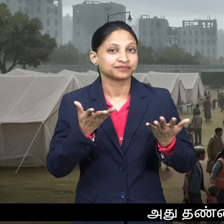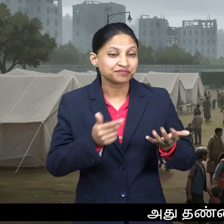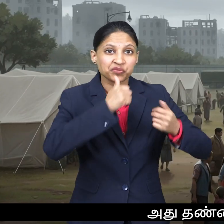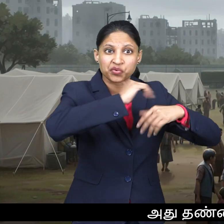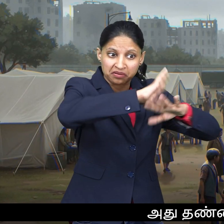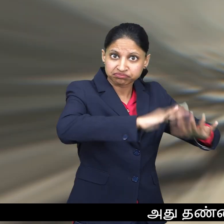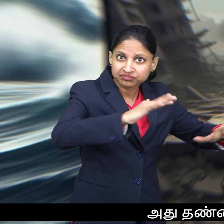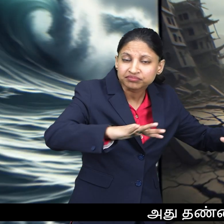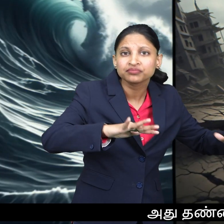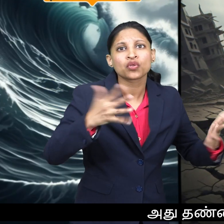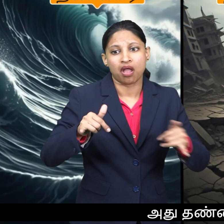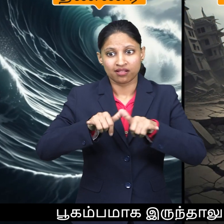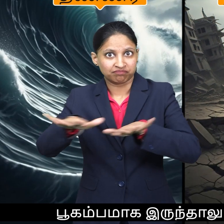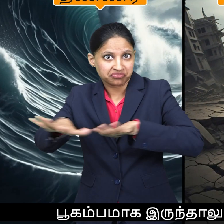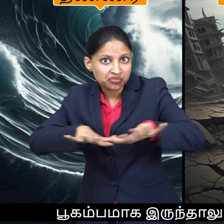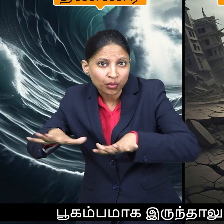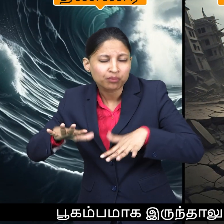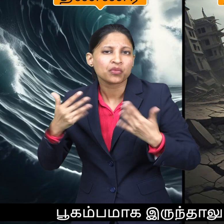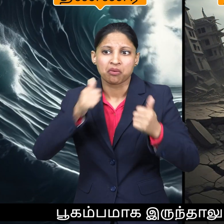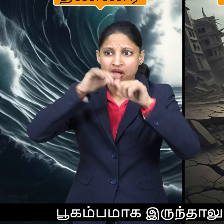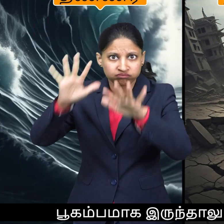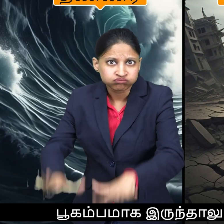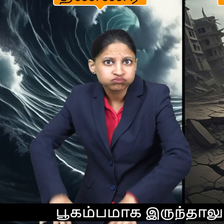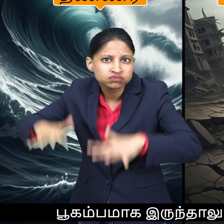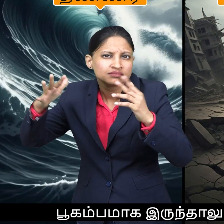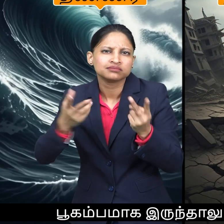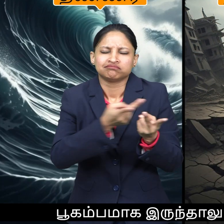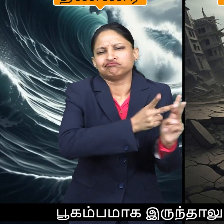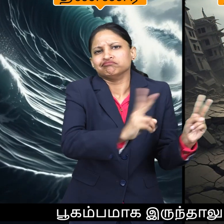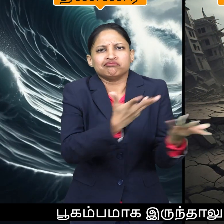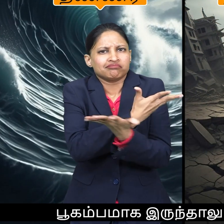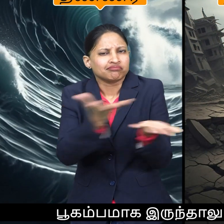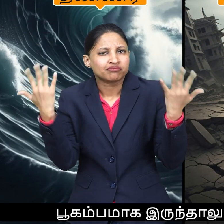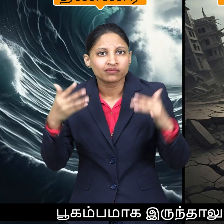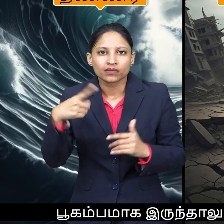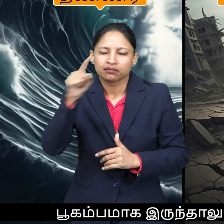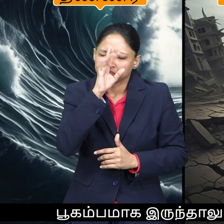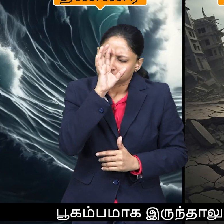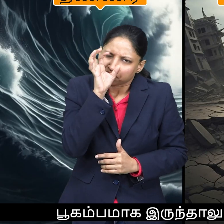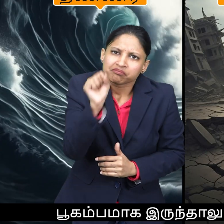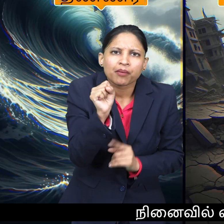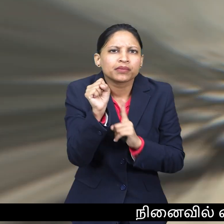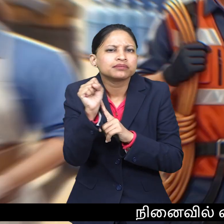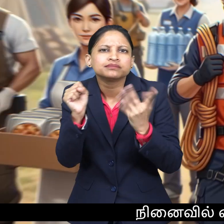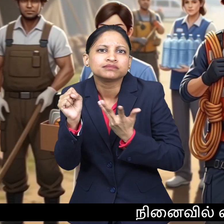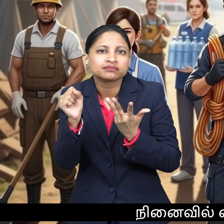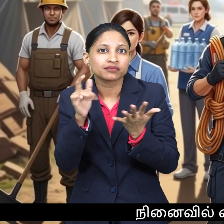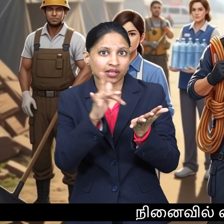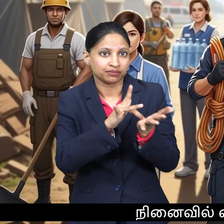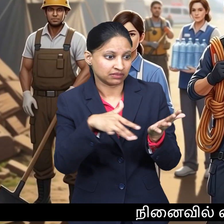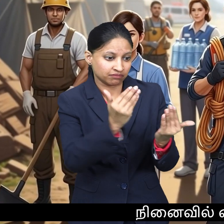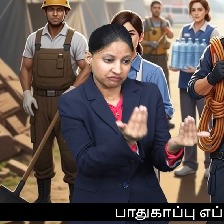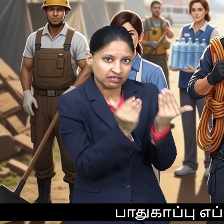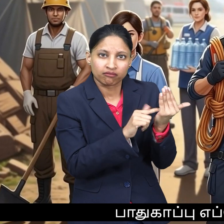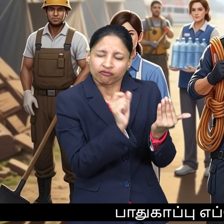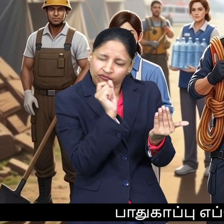இது தண்ணீராக இருந்தாலும் சரி, பூகம்பமாக இருந்தாலும் சரி, வெள்ளமாக இருந்தாலும் சரி, நினைவில் வைத்துக்